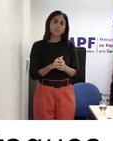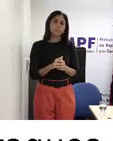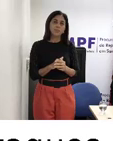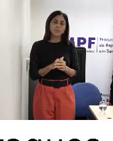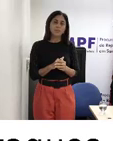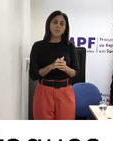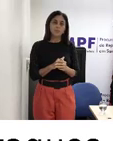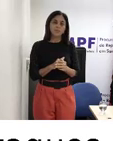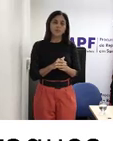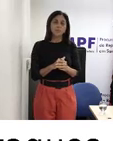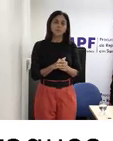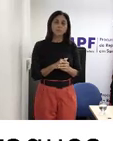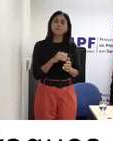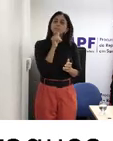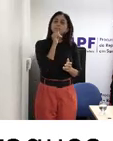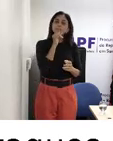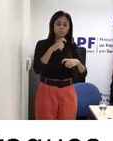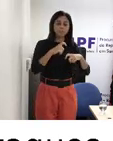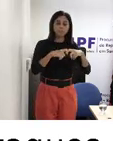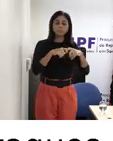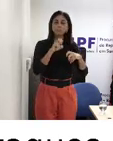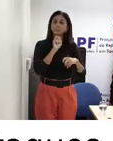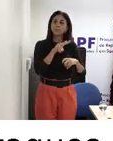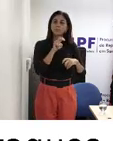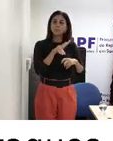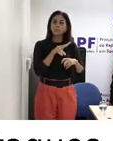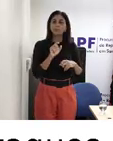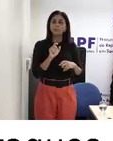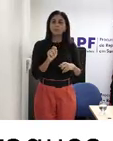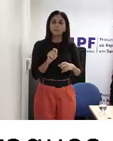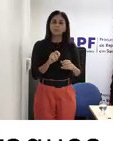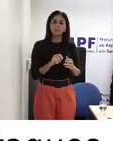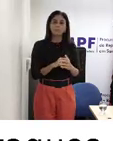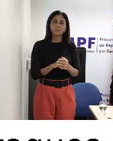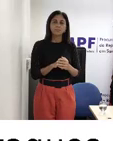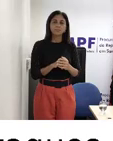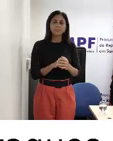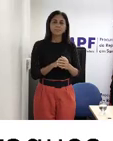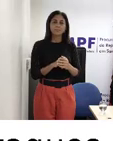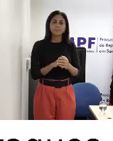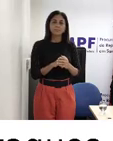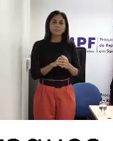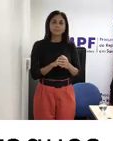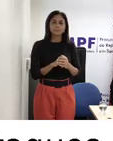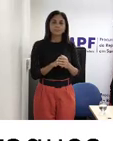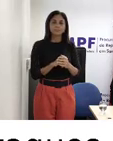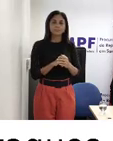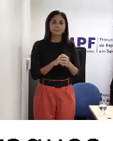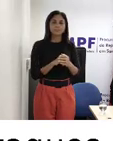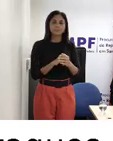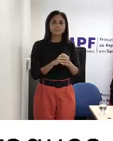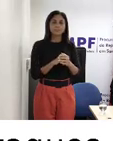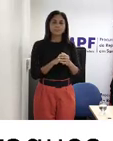sobre o cam e só revelando ali os casos de denúncias ali ó de crimes cibernéticos entre